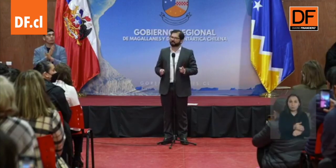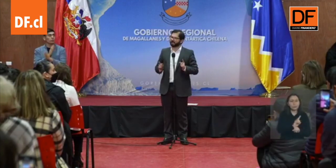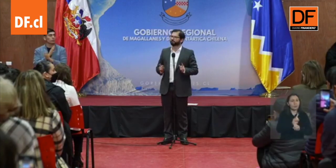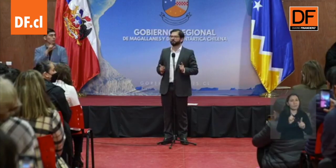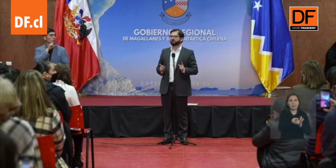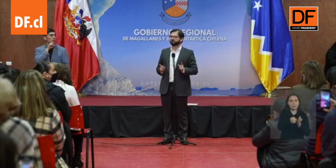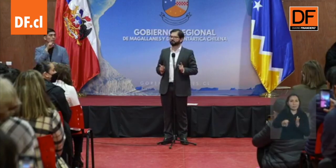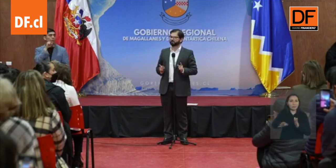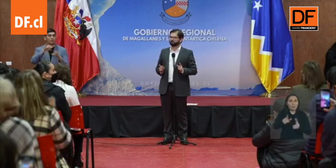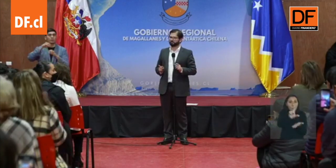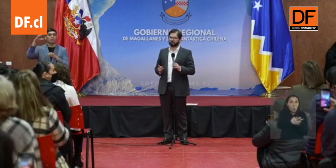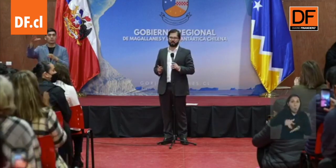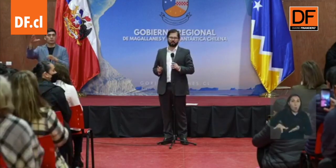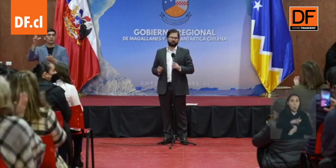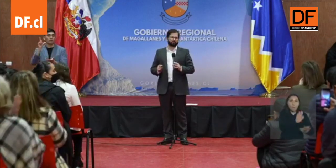salir de las áreas protegidas.